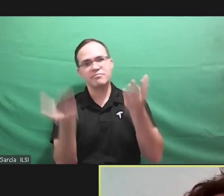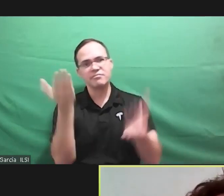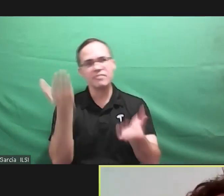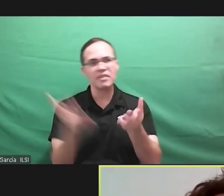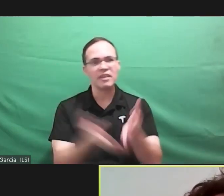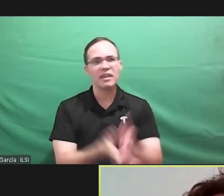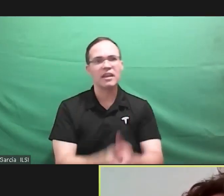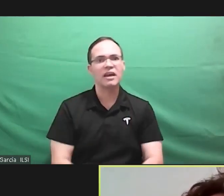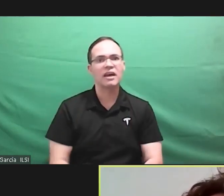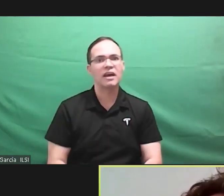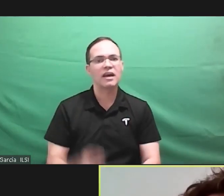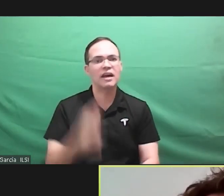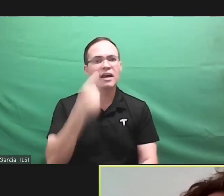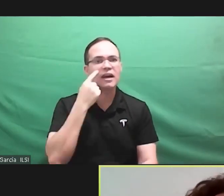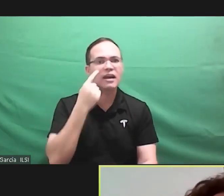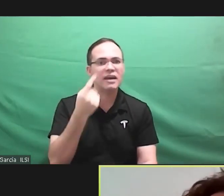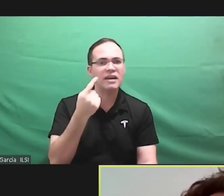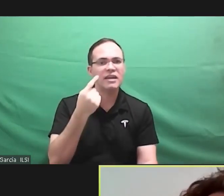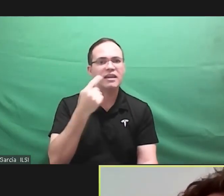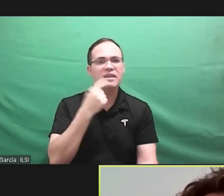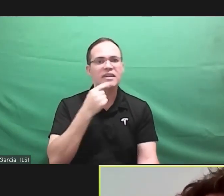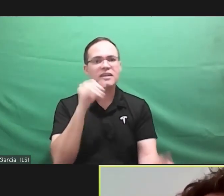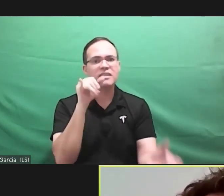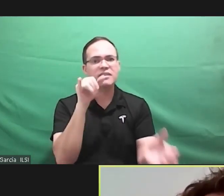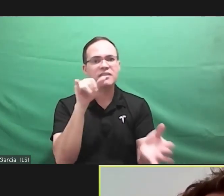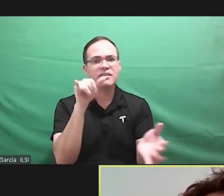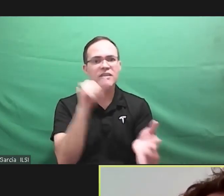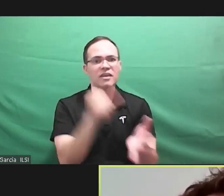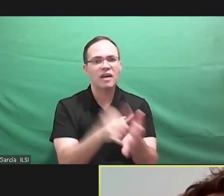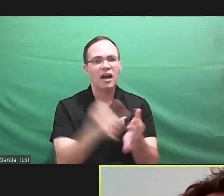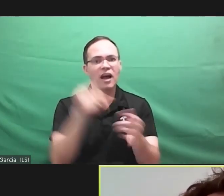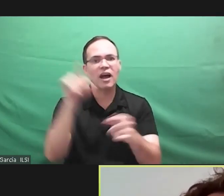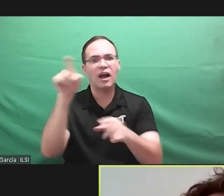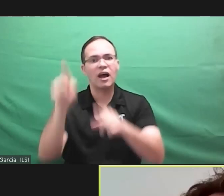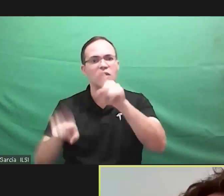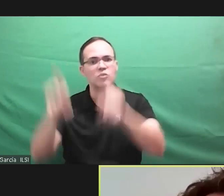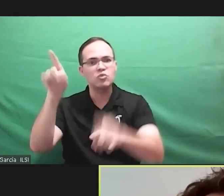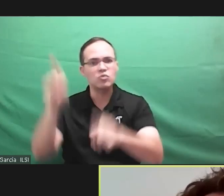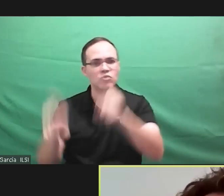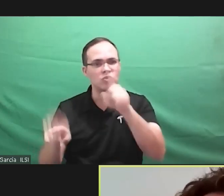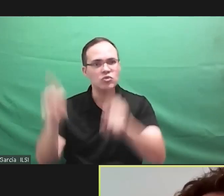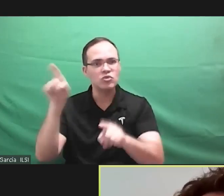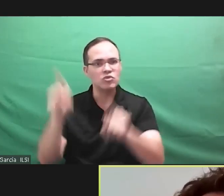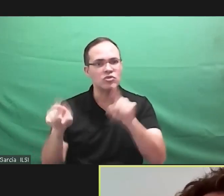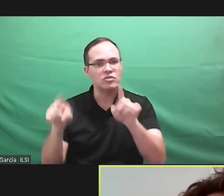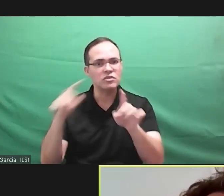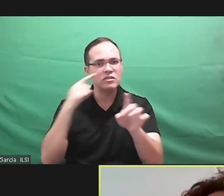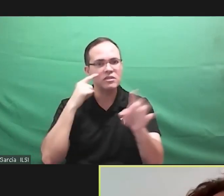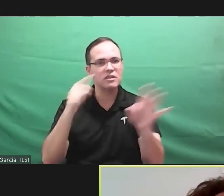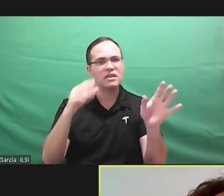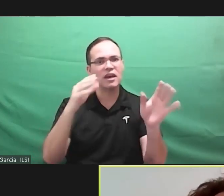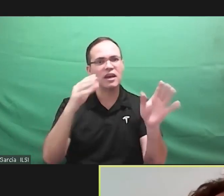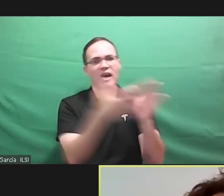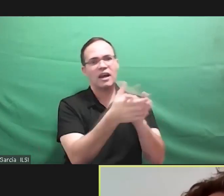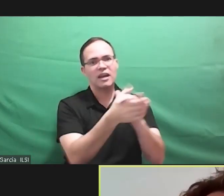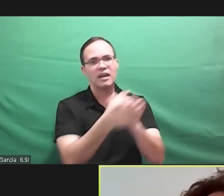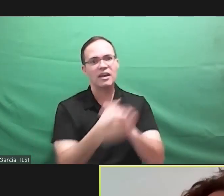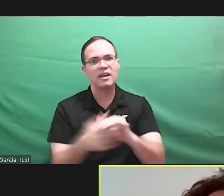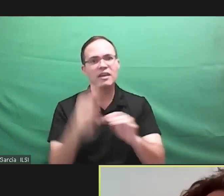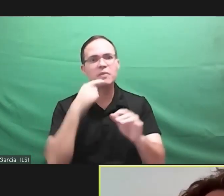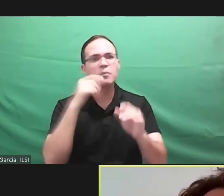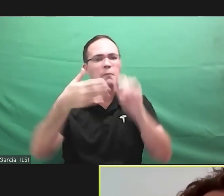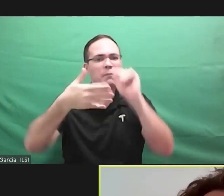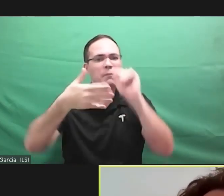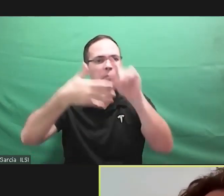Los ámbitos son los mismos, hay algunos ámbitos que son los mismos que en la versión para los adultos, pero las preguntas están